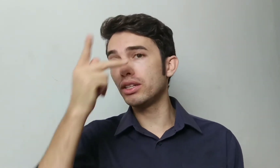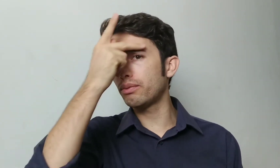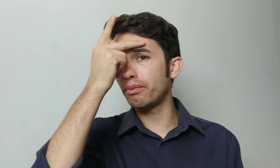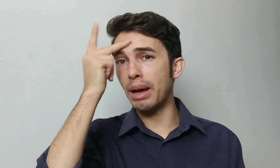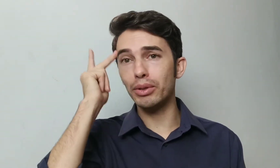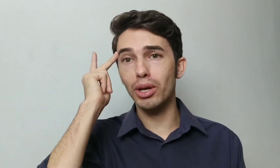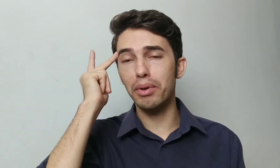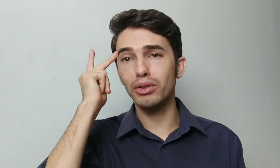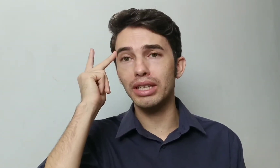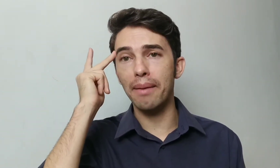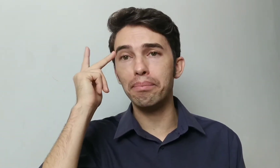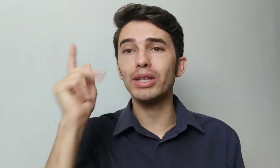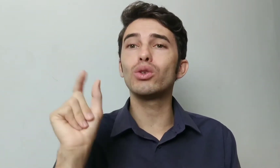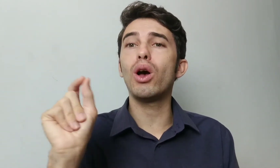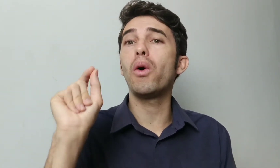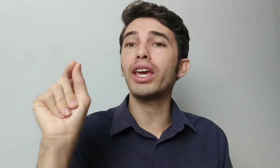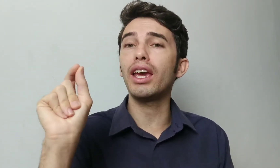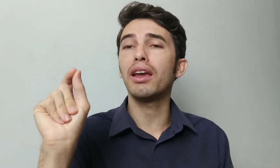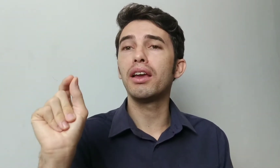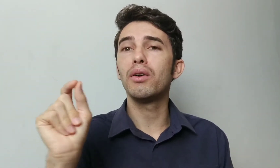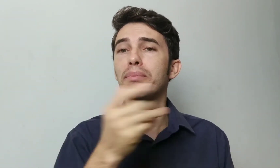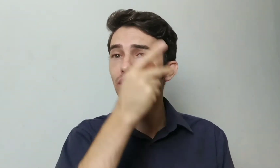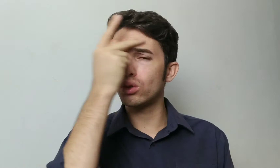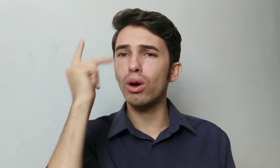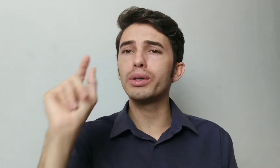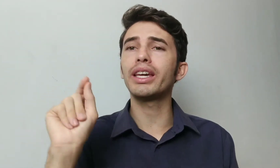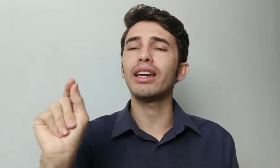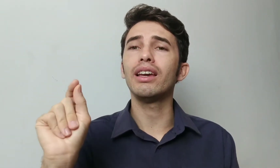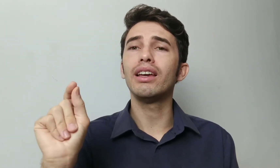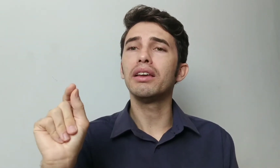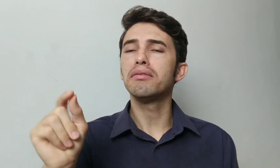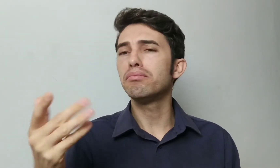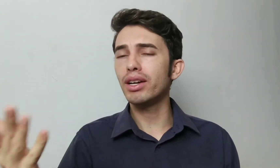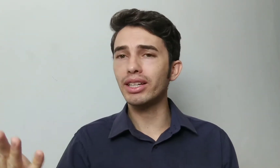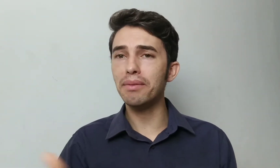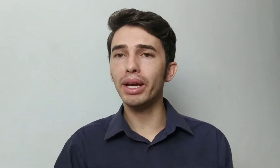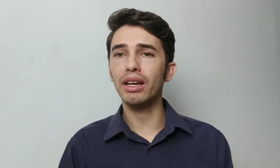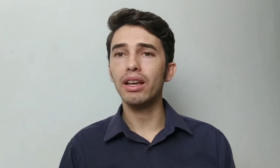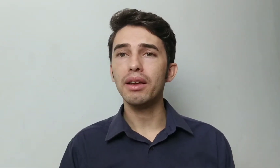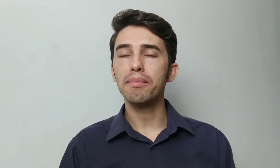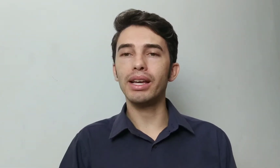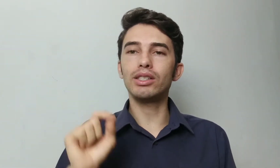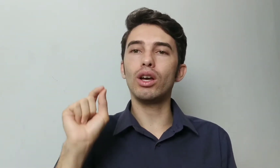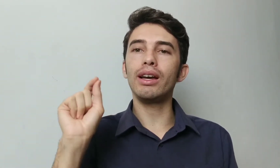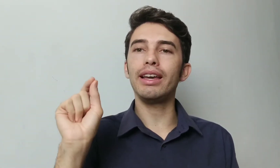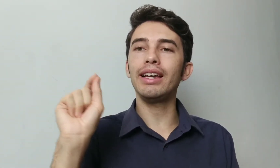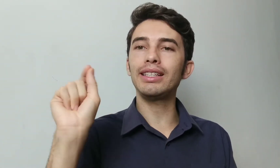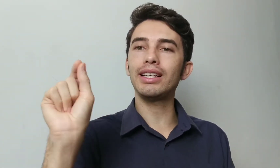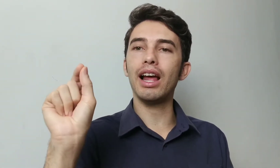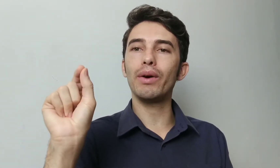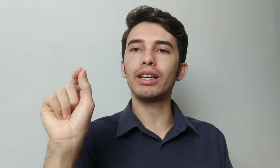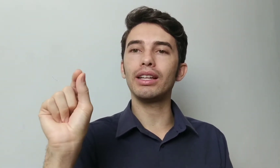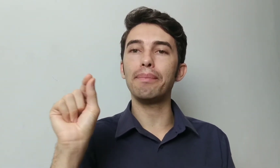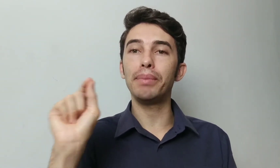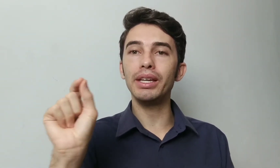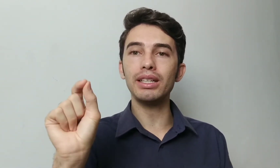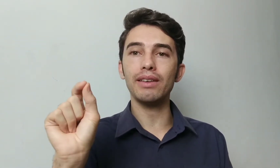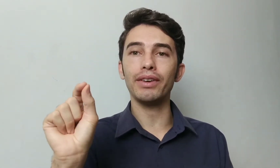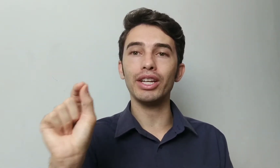A pessoa pode usar pessoa o quê? Pessoa o quê? Pode também. Mas só esse sinal aqui da pinça